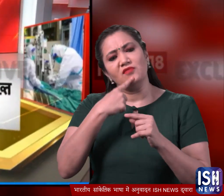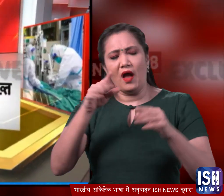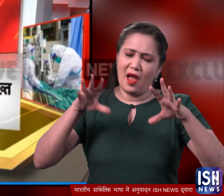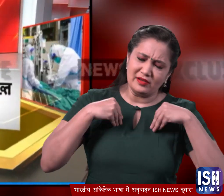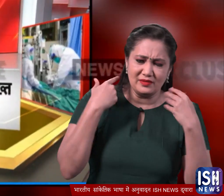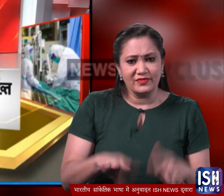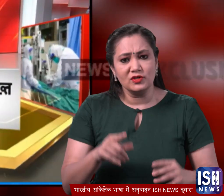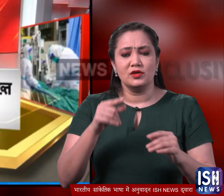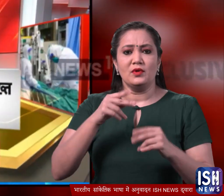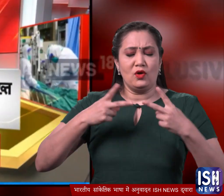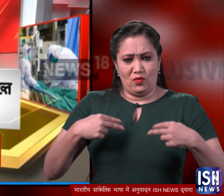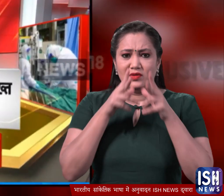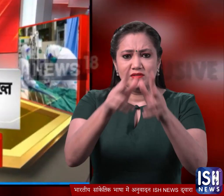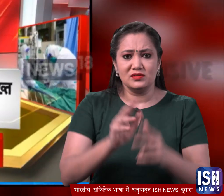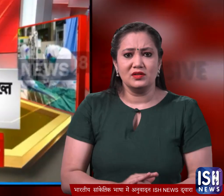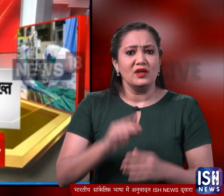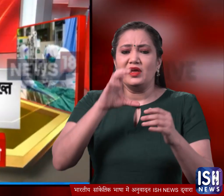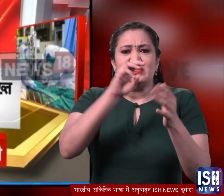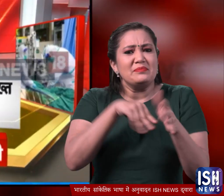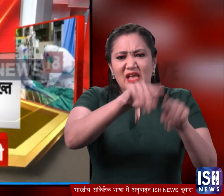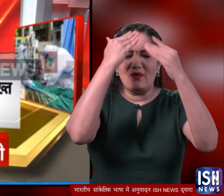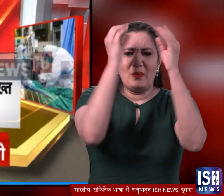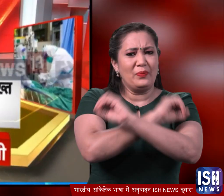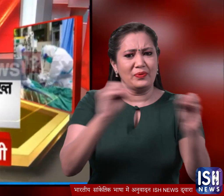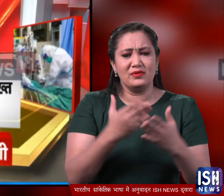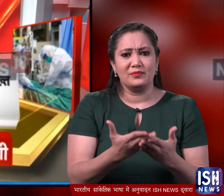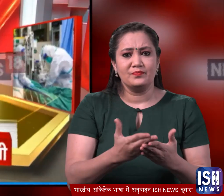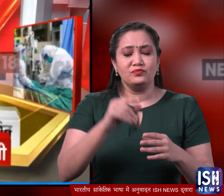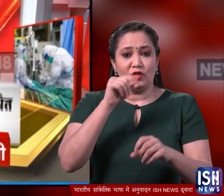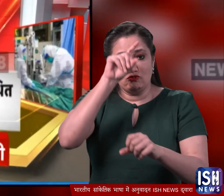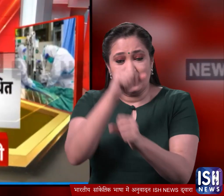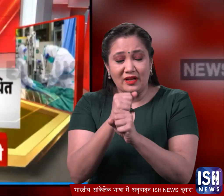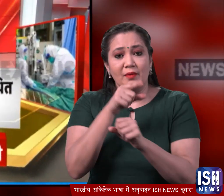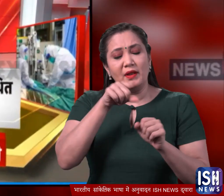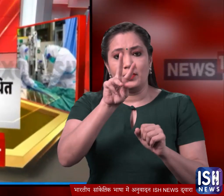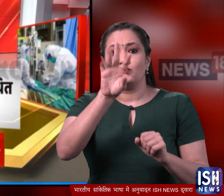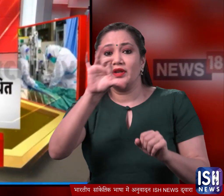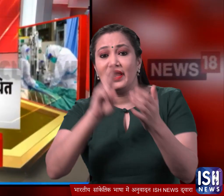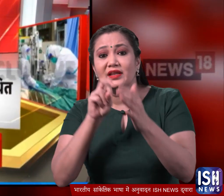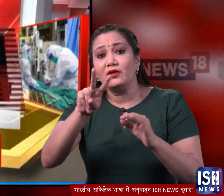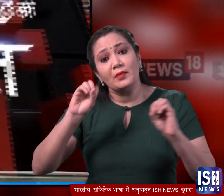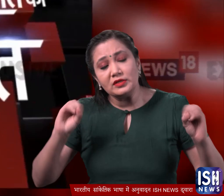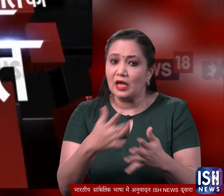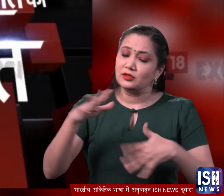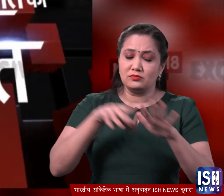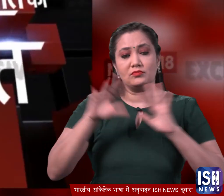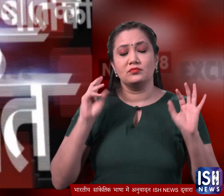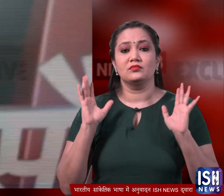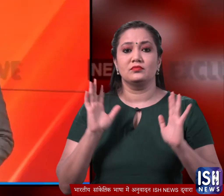सहमति दी है, जिस पर अदालत ने बोल दिया कि मुख्यमंत्री को कुछ नहीं पता। कोर्ट ने गुजरात सरकार को 29 नवंबर तक संशोधित स्कीम देने को कहा है।